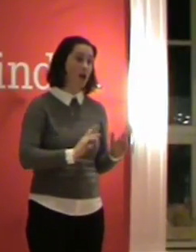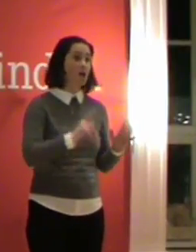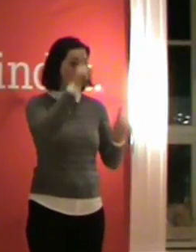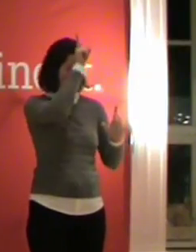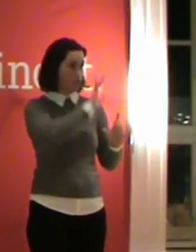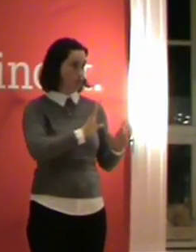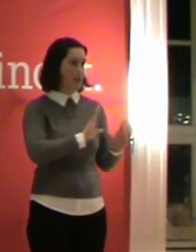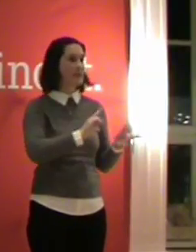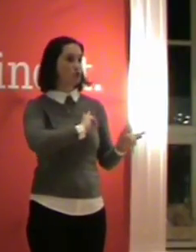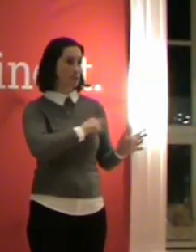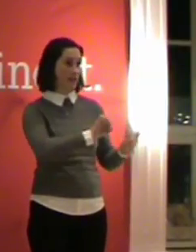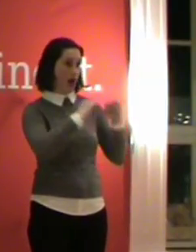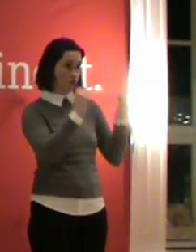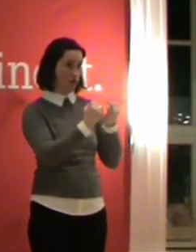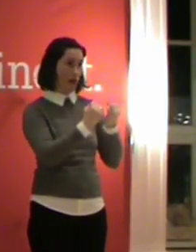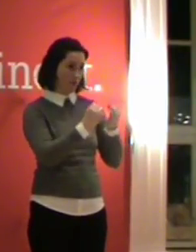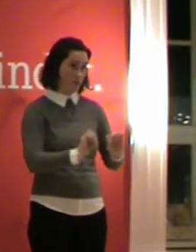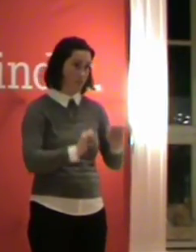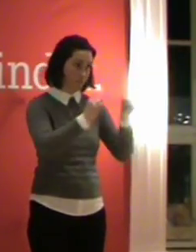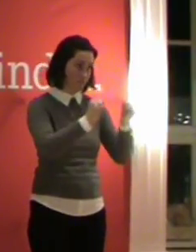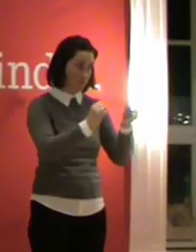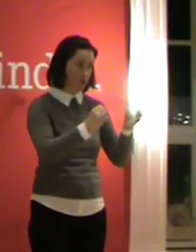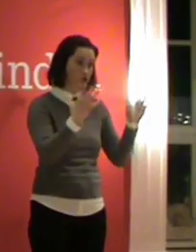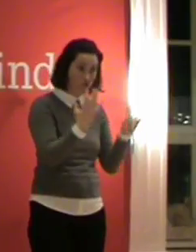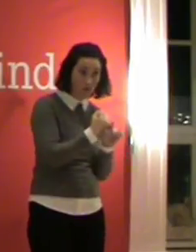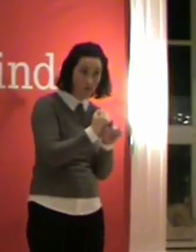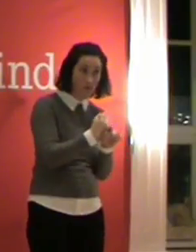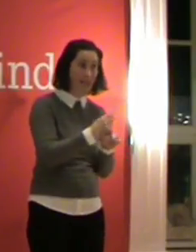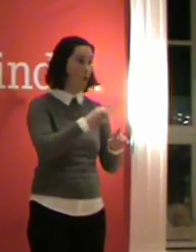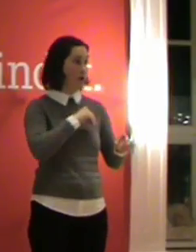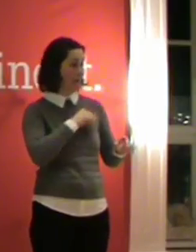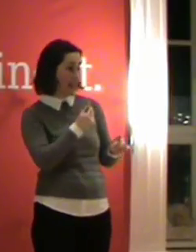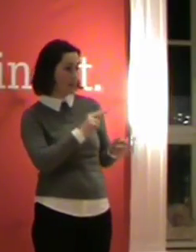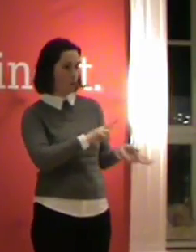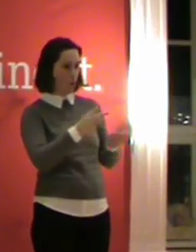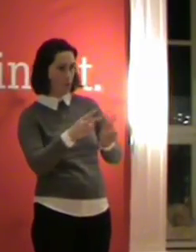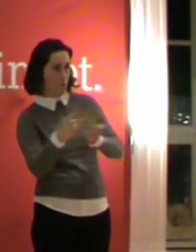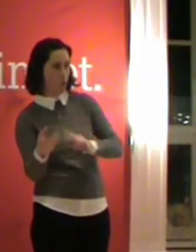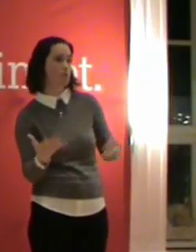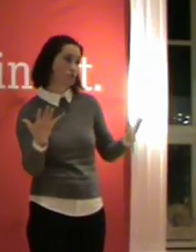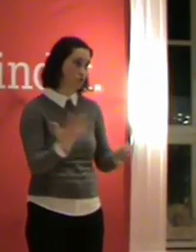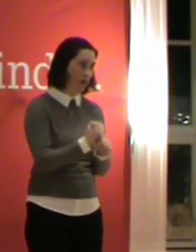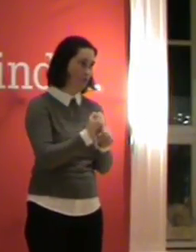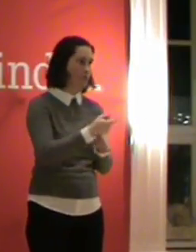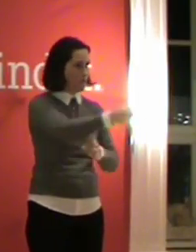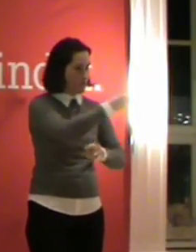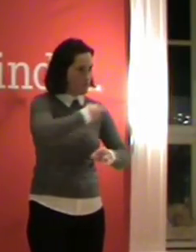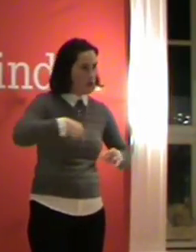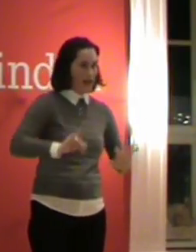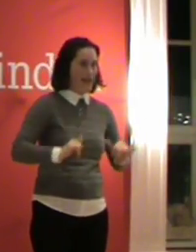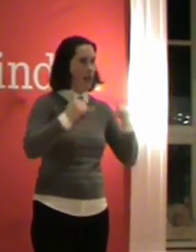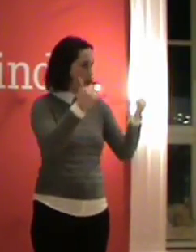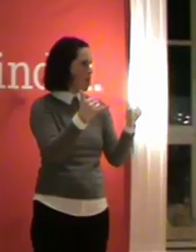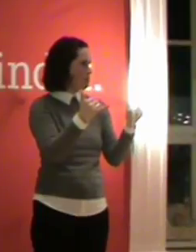Sozialstaat wiederherzustellen? Schaffen wir die Umverteilung einzuleiten? Schaffen wir das, dass wir wirklich unser Leben, wie wir